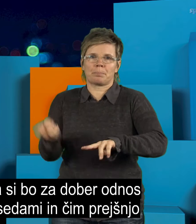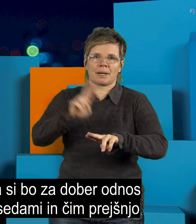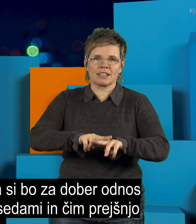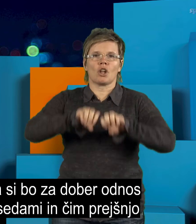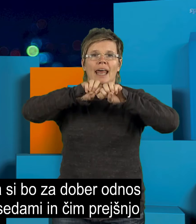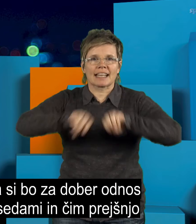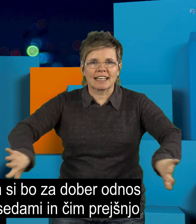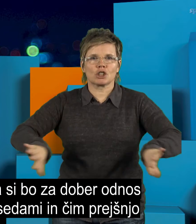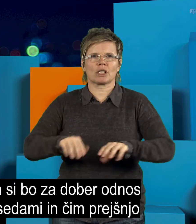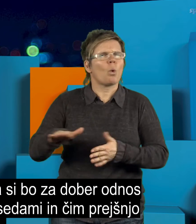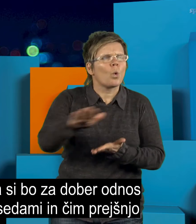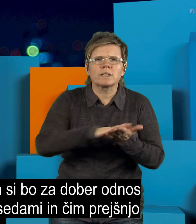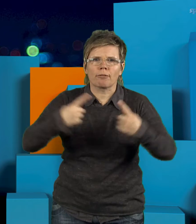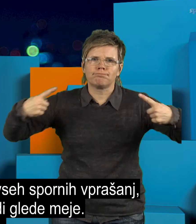spornih vprašanj, tudi glede meje.